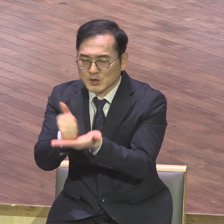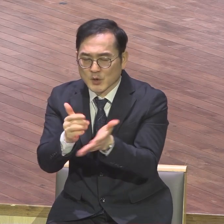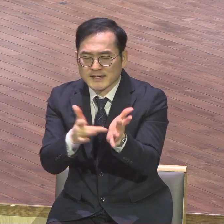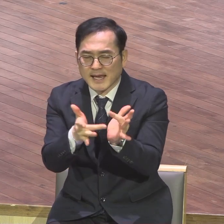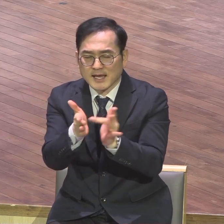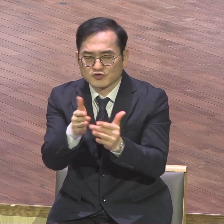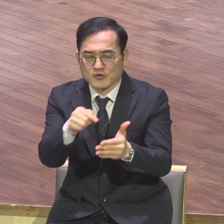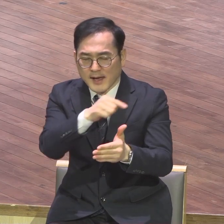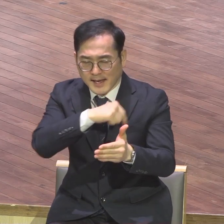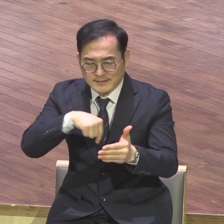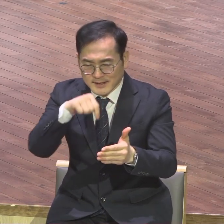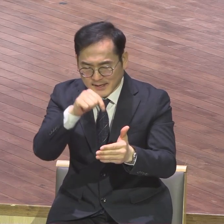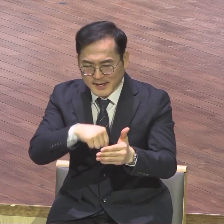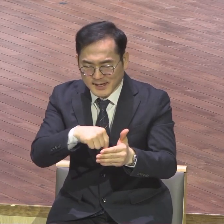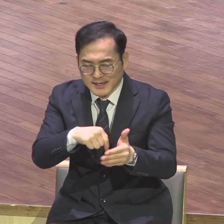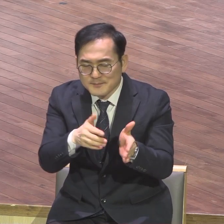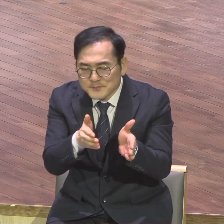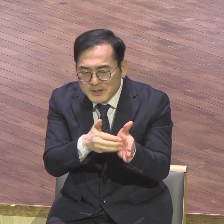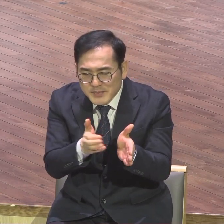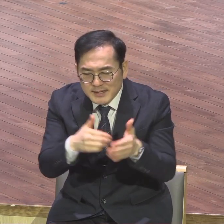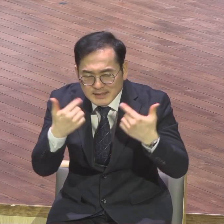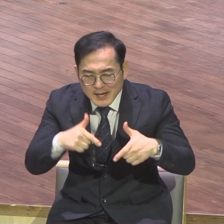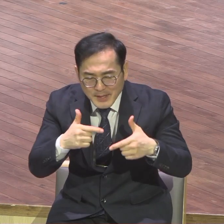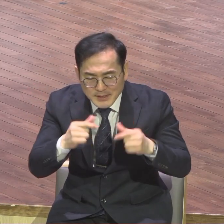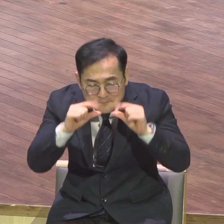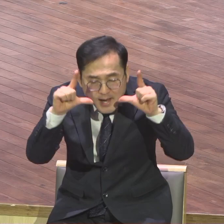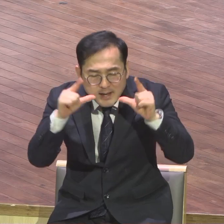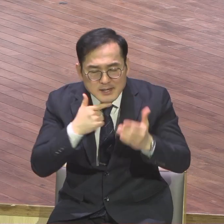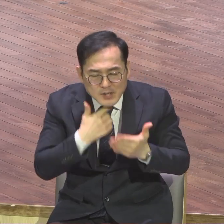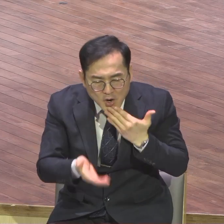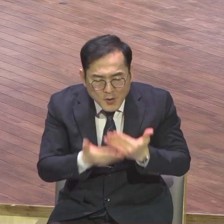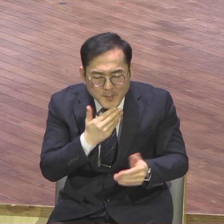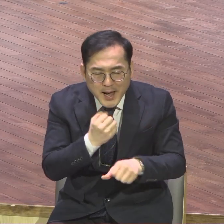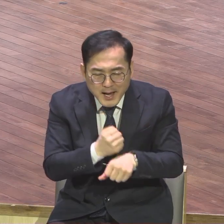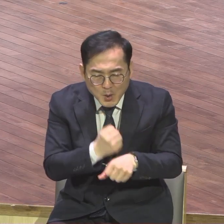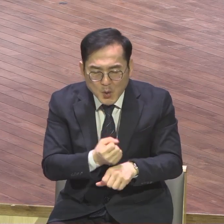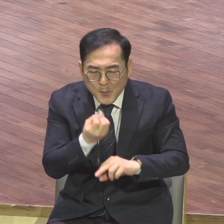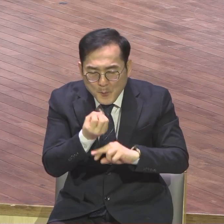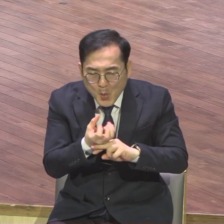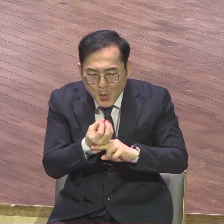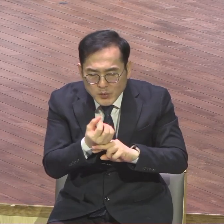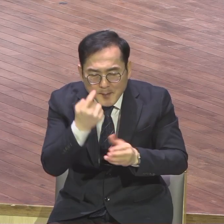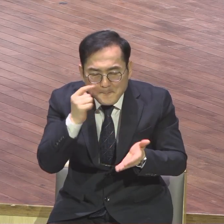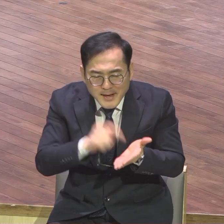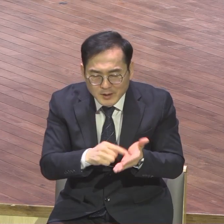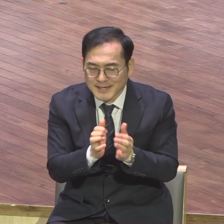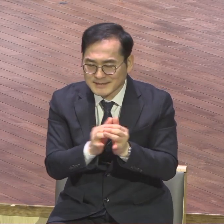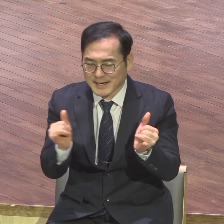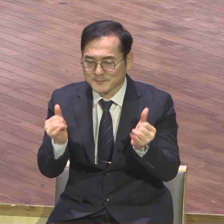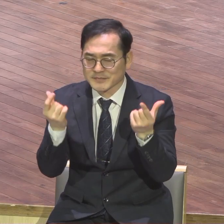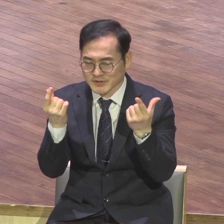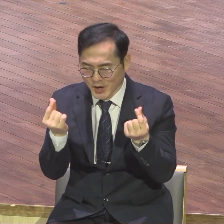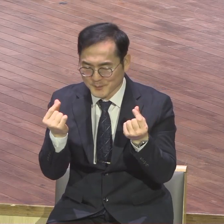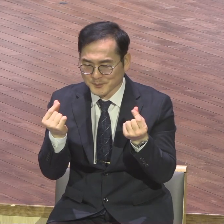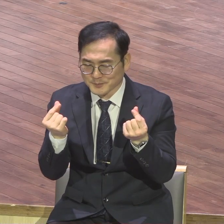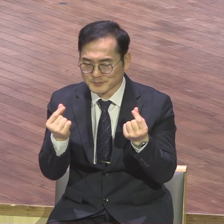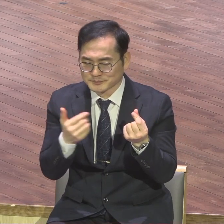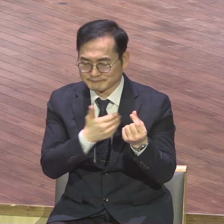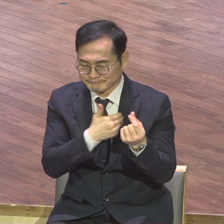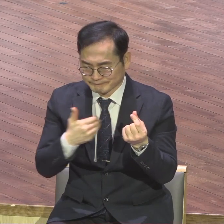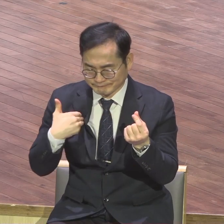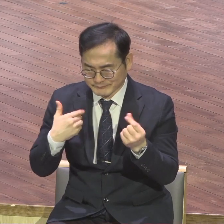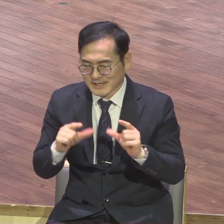있는 모든 이 비밀을 날마다 체험하며 보석을 가진 자같이 당당하게 이 세상을 정복해